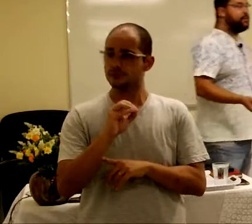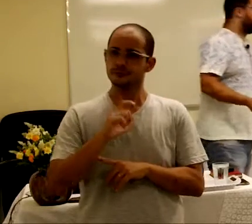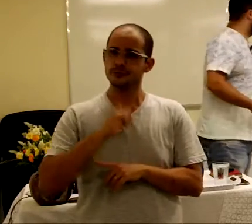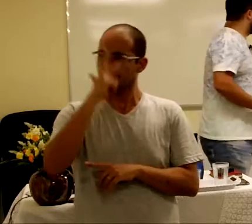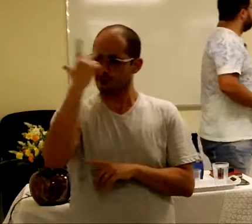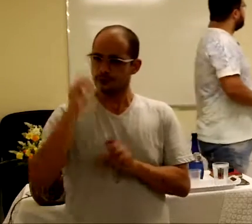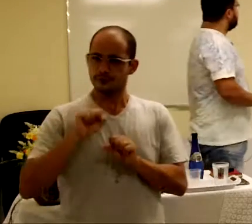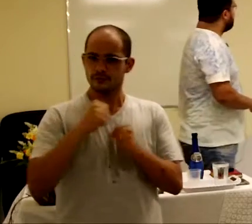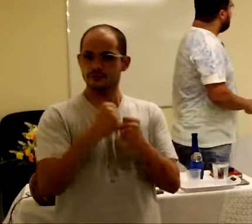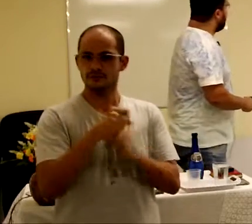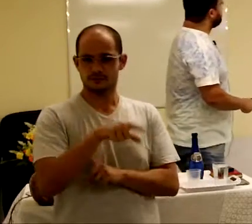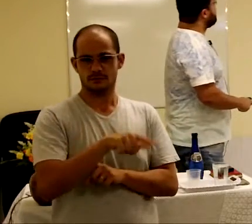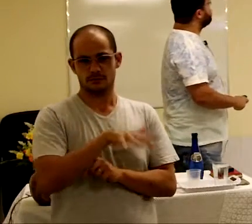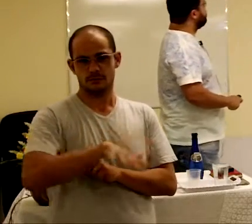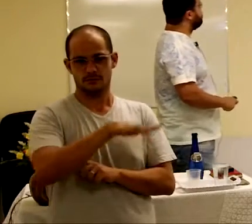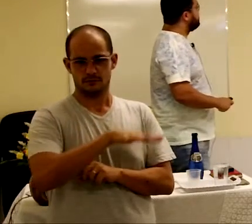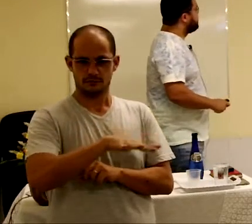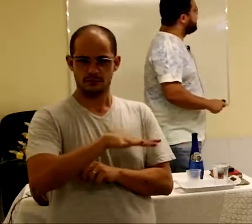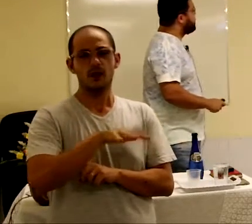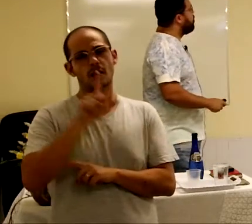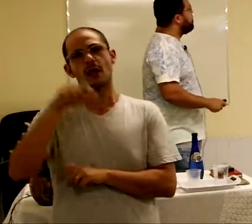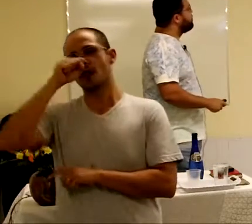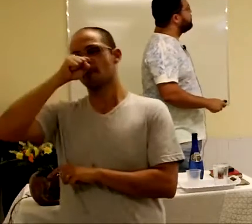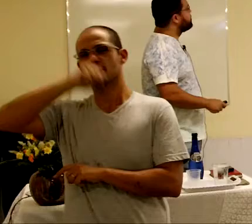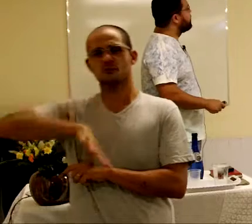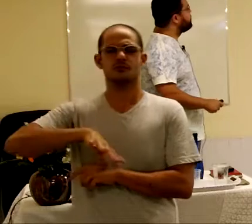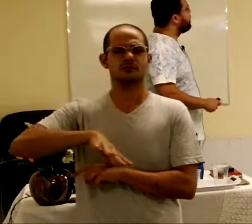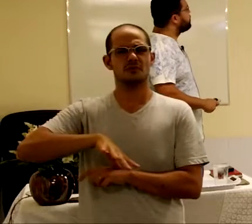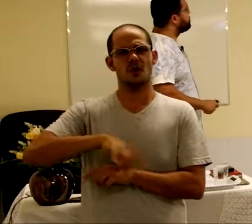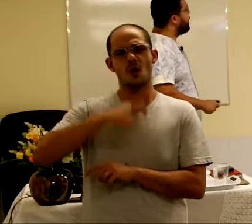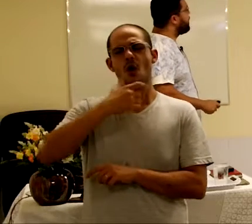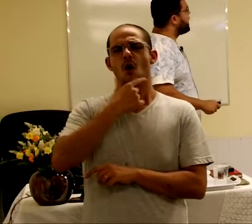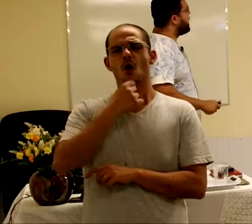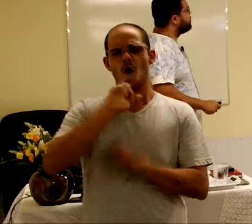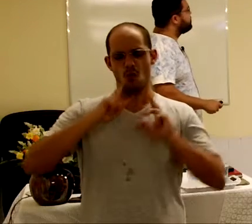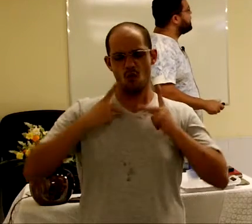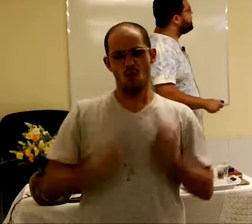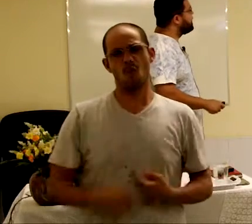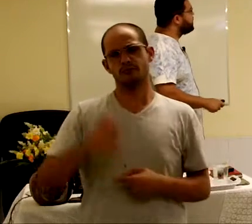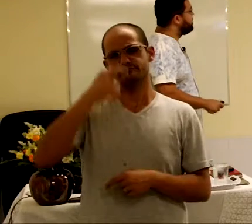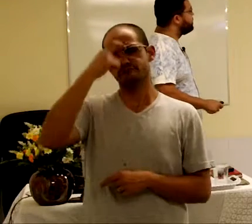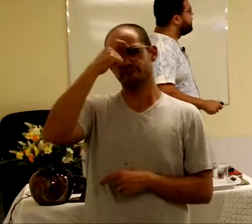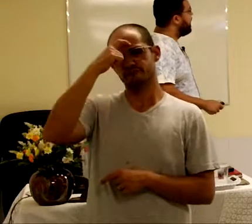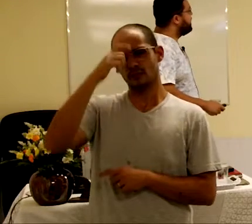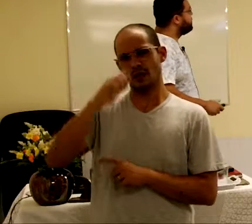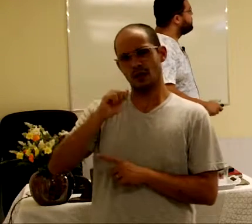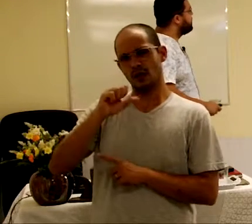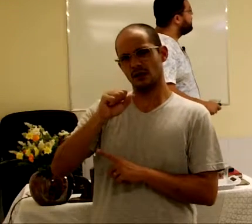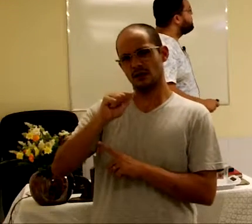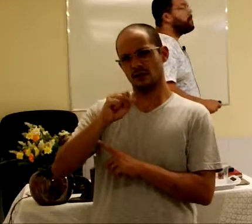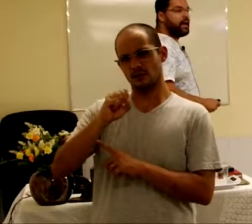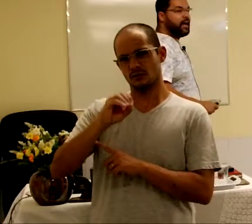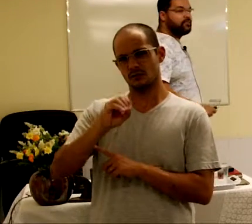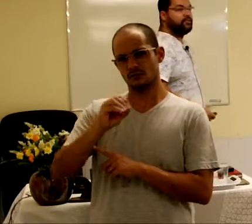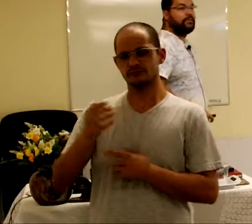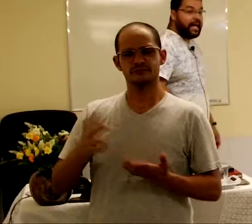né? Outro absurdo: que homem de bom senso pode considerar o acaso um ser inteligente? Além disso,